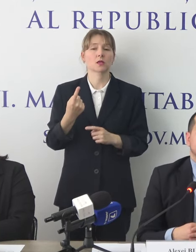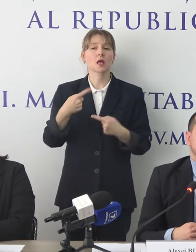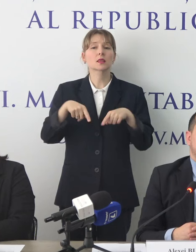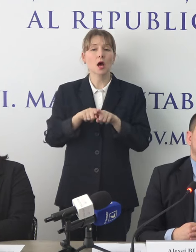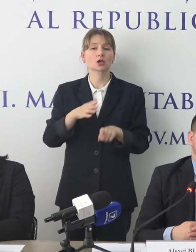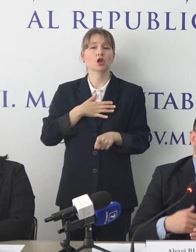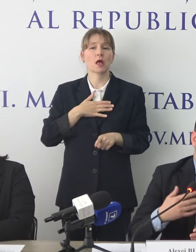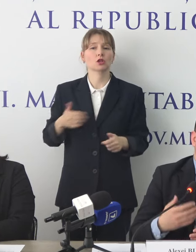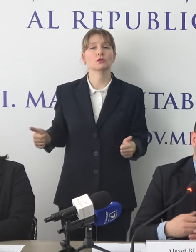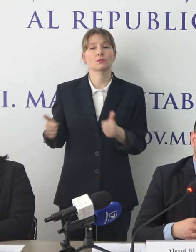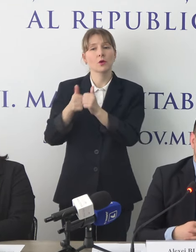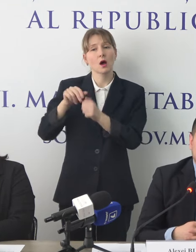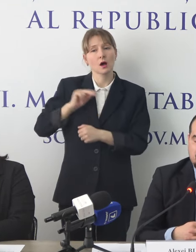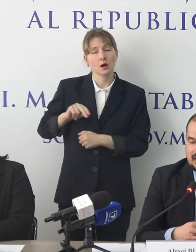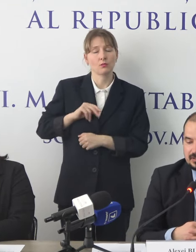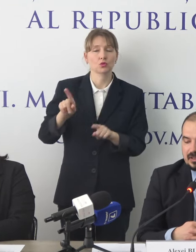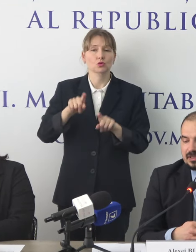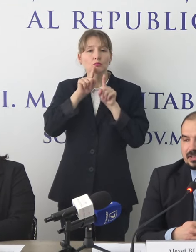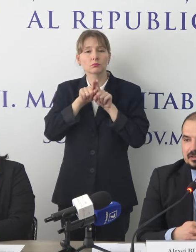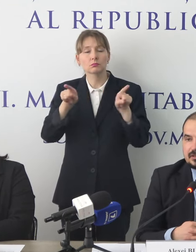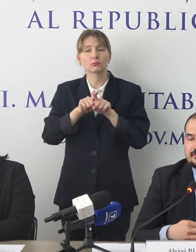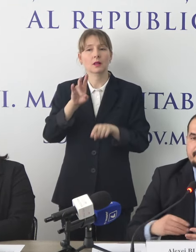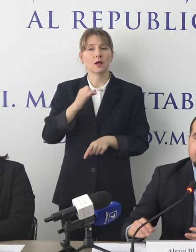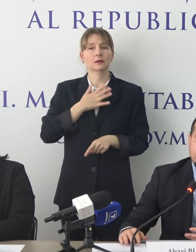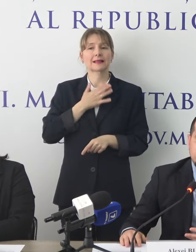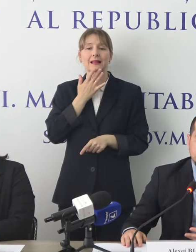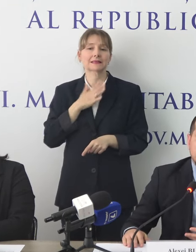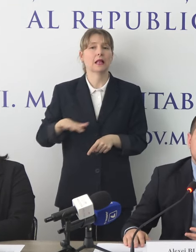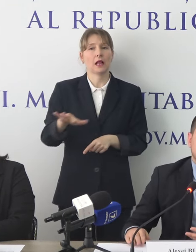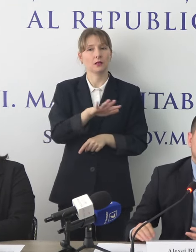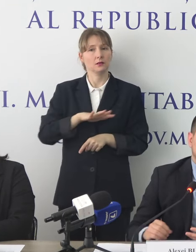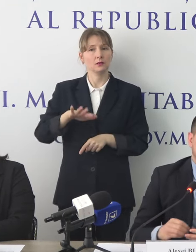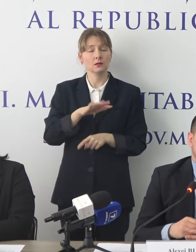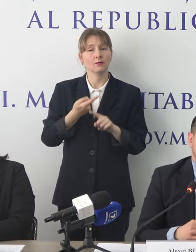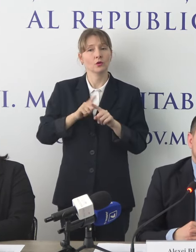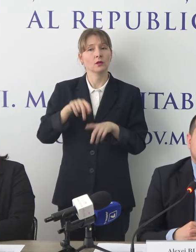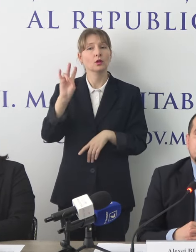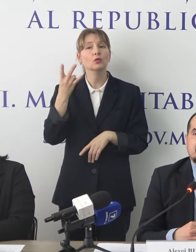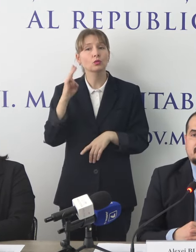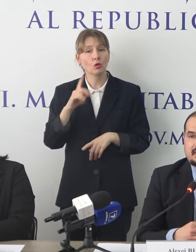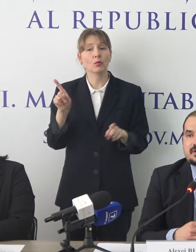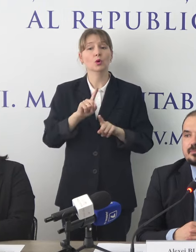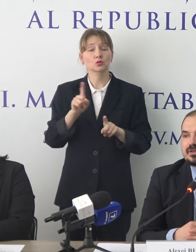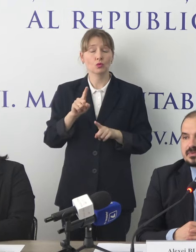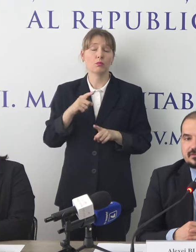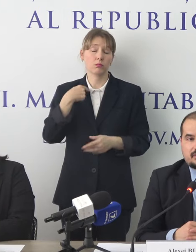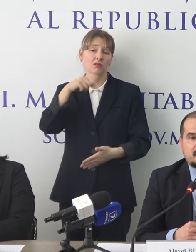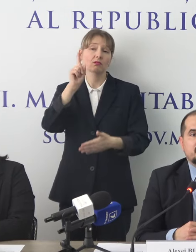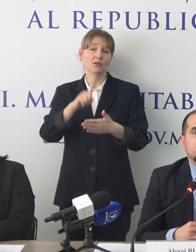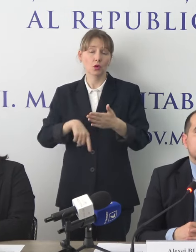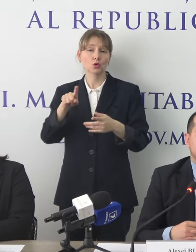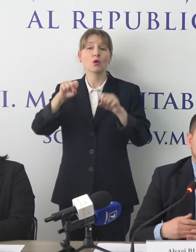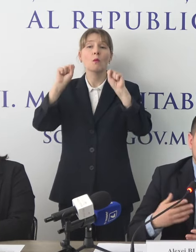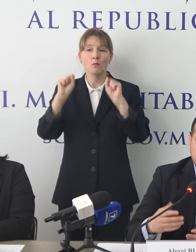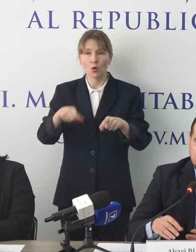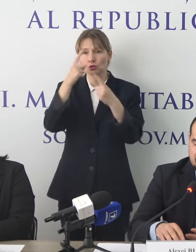efort substanțial pentru a promova la nivel local acest număr de telefon pentru ca să ne asigurăm că putem să informăm,